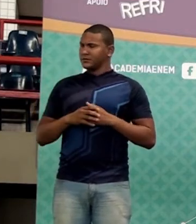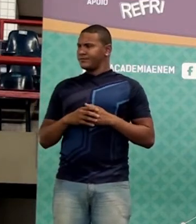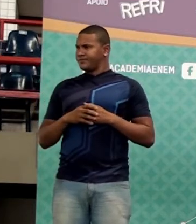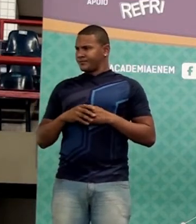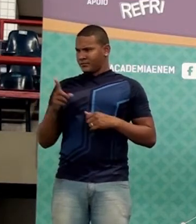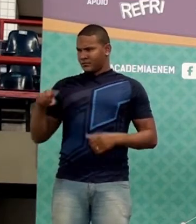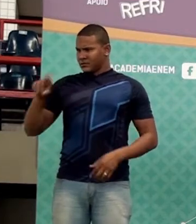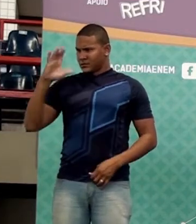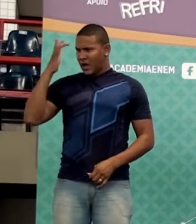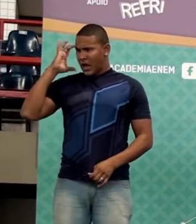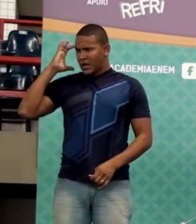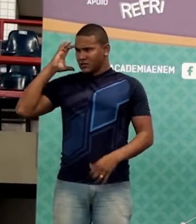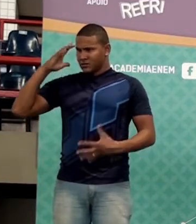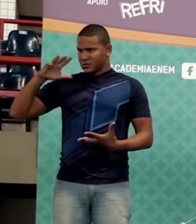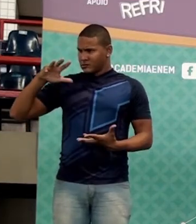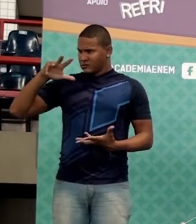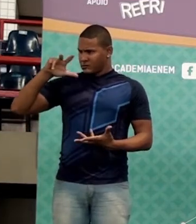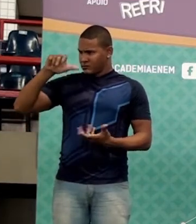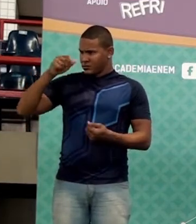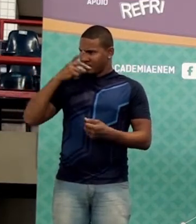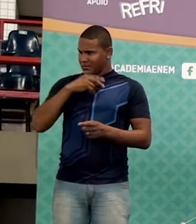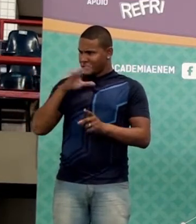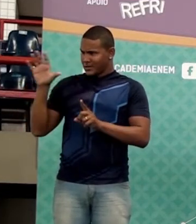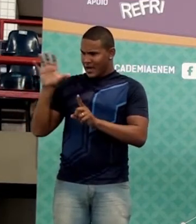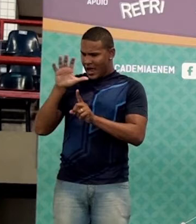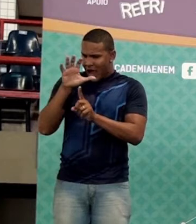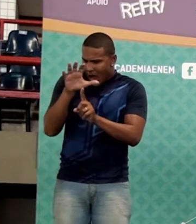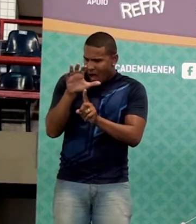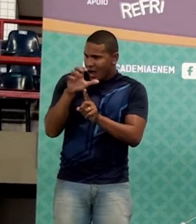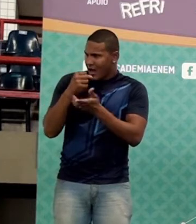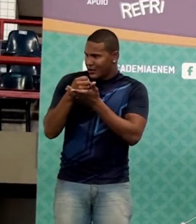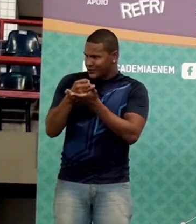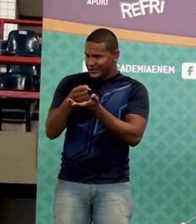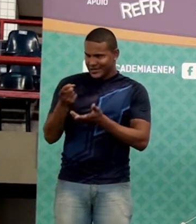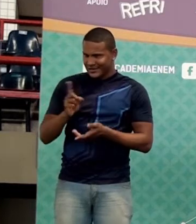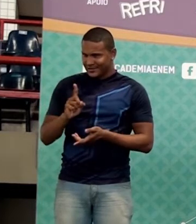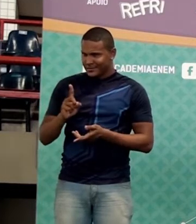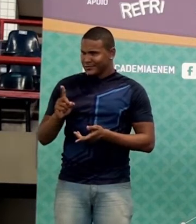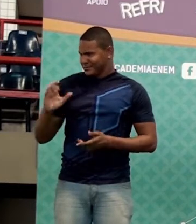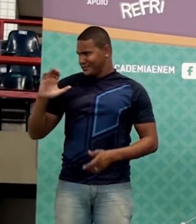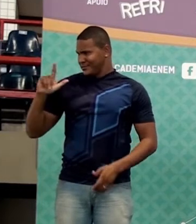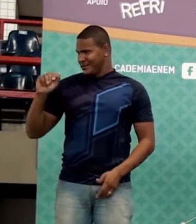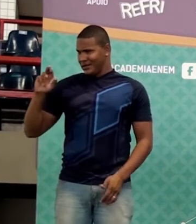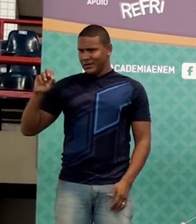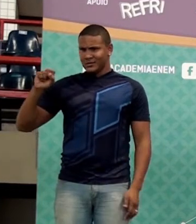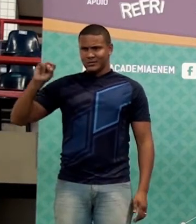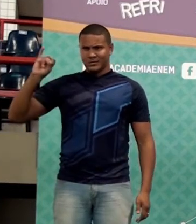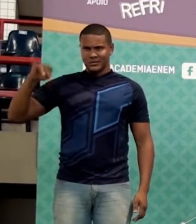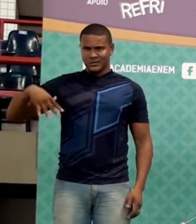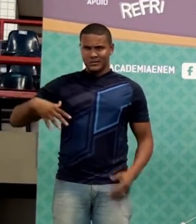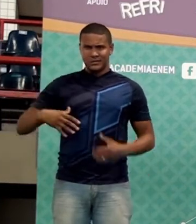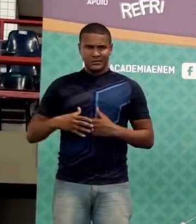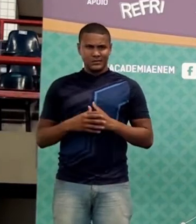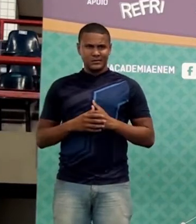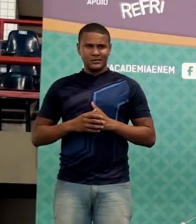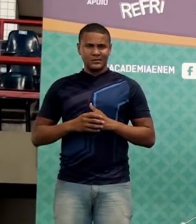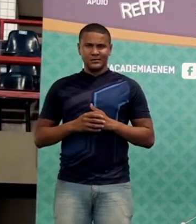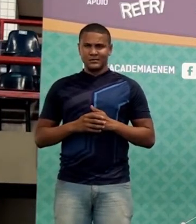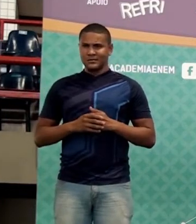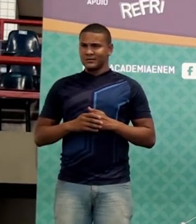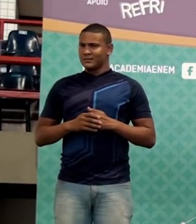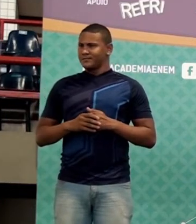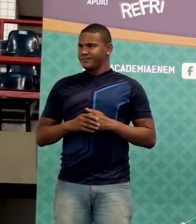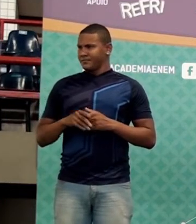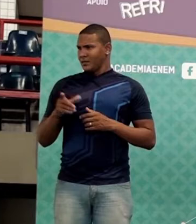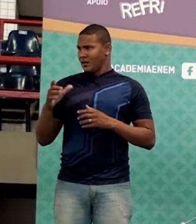acham que o universo não conspira a favor de vocês? Claro que sim. Eu falo do universo porque eu sei que nem todo